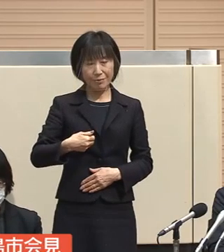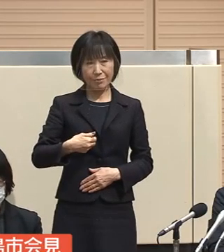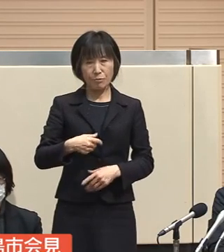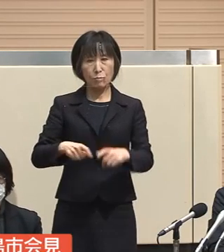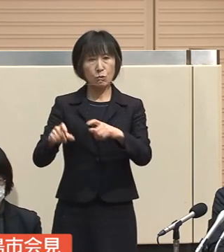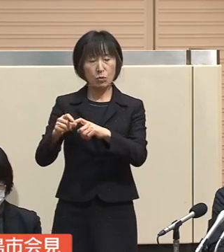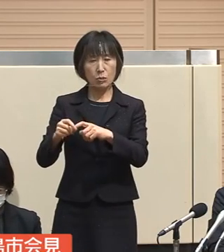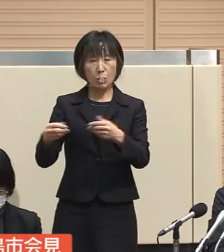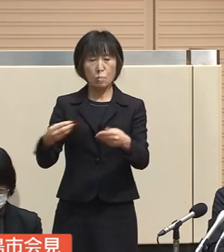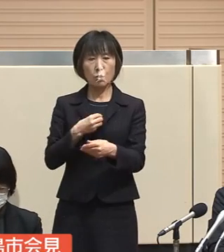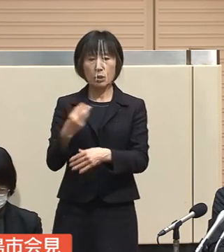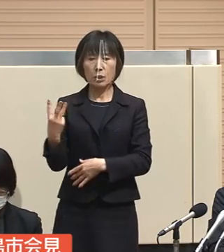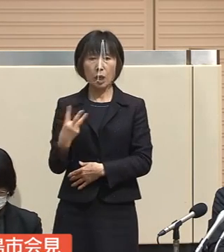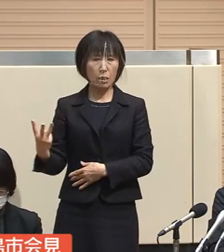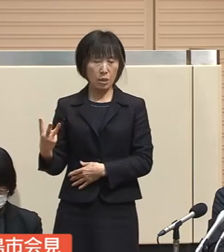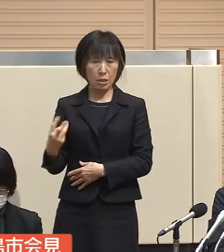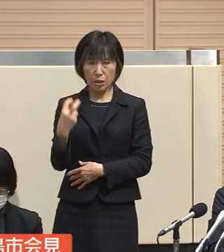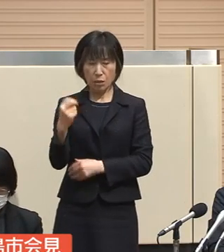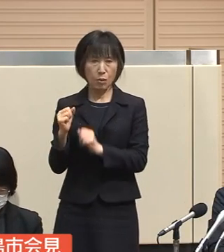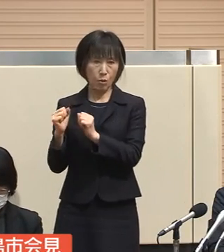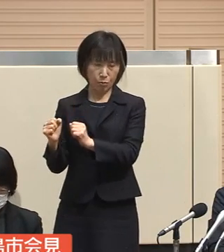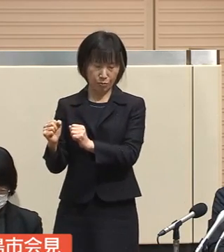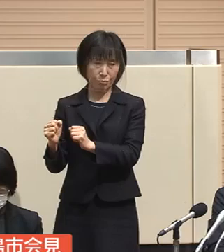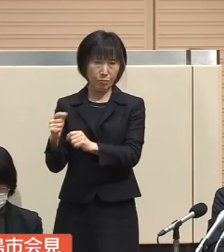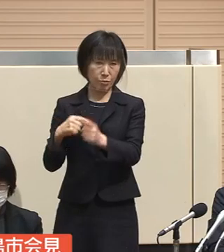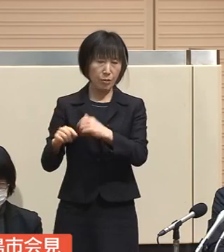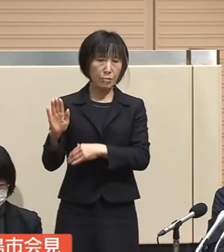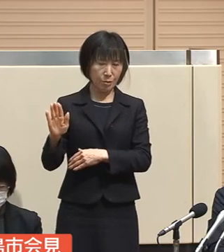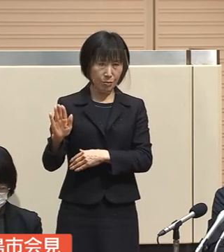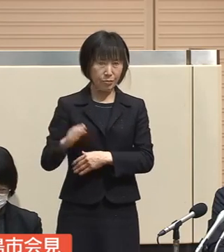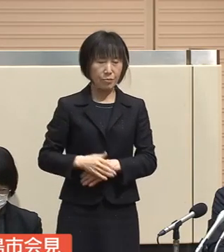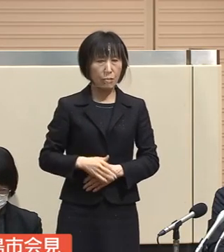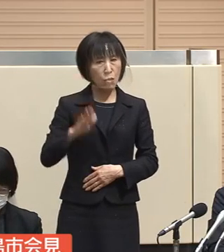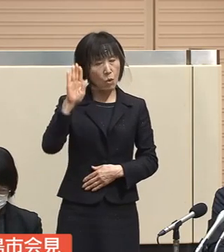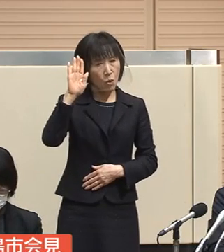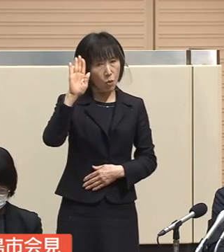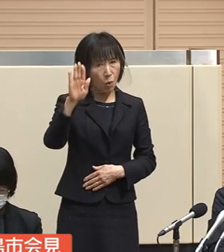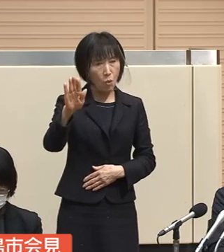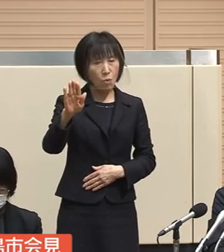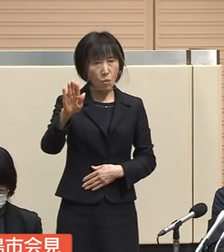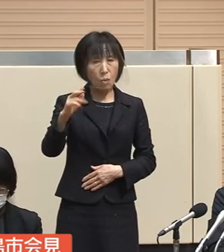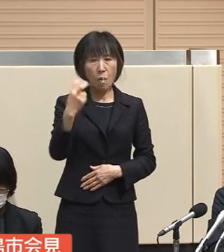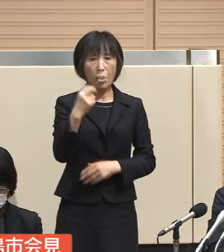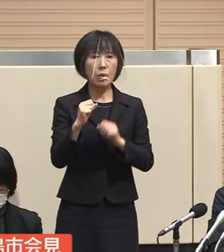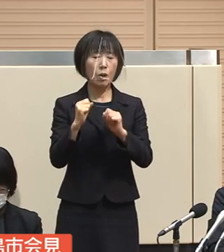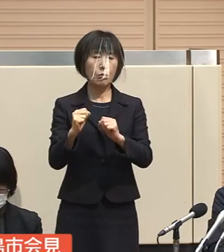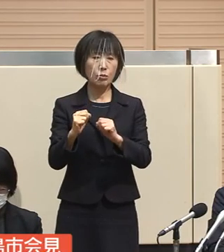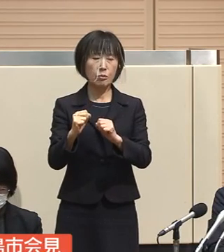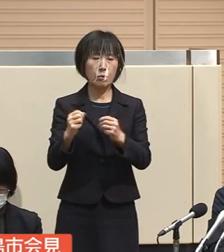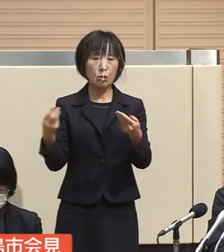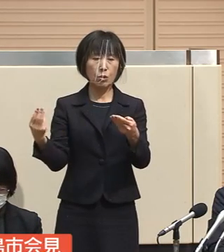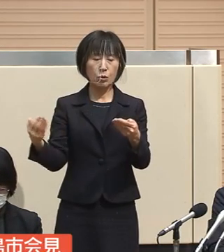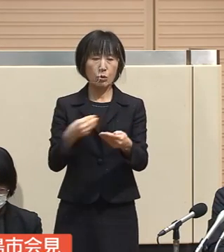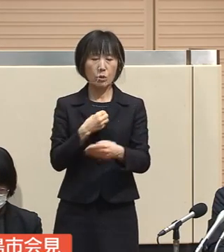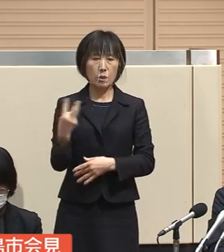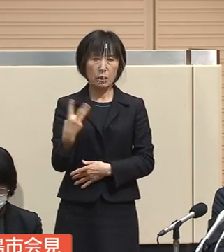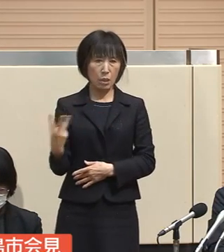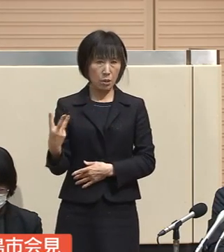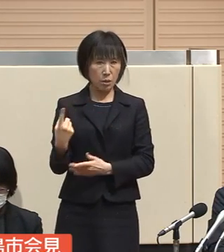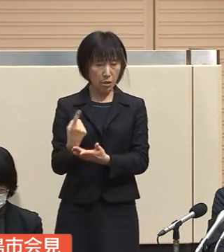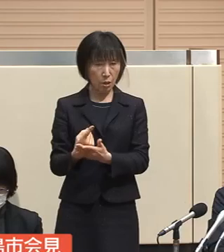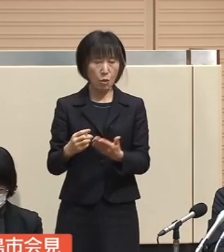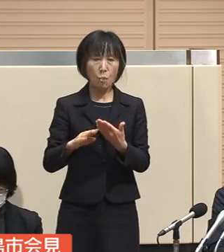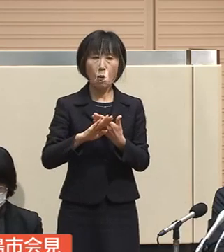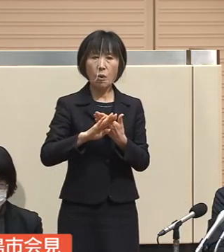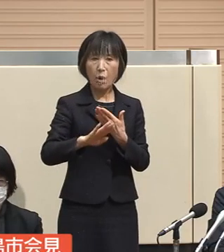られたんですが、 はい、 一応この追加でやられる予定の方はその職員さん3人で、 はい、 あとはこの